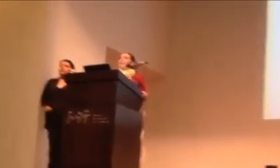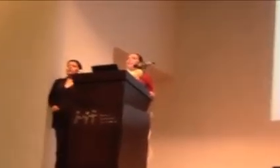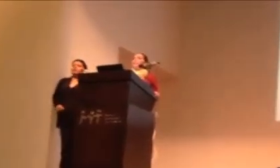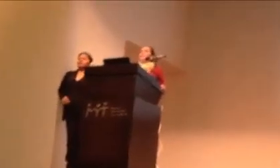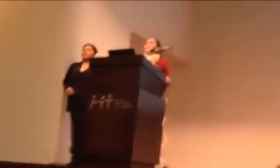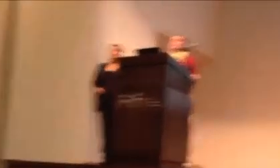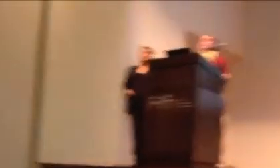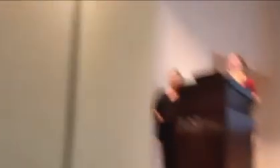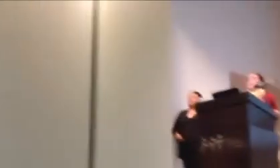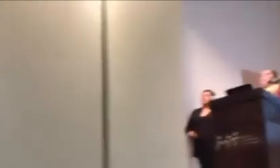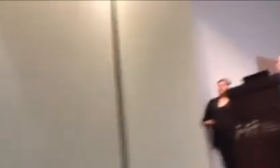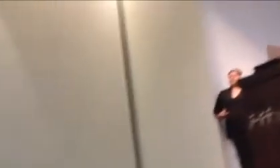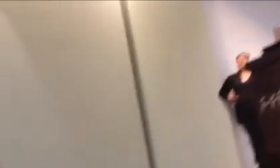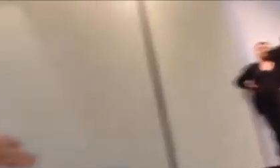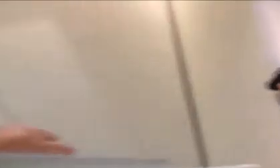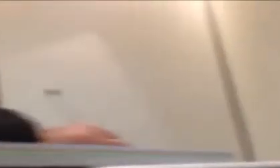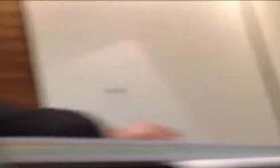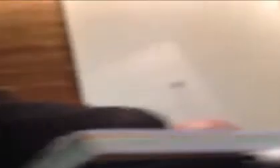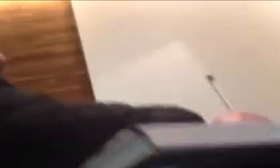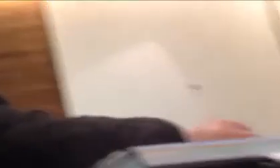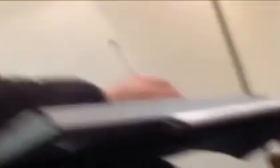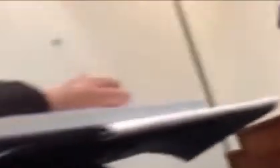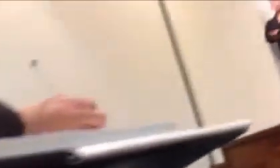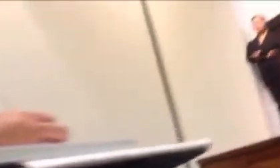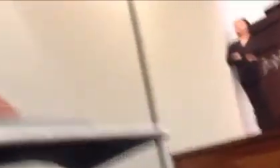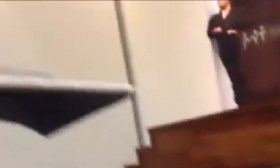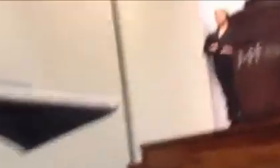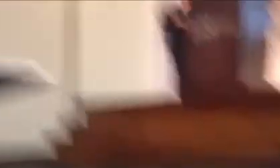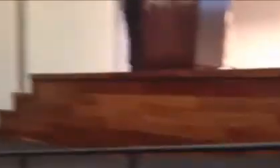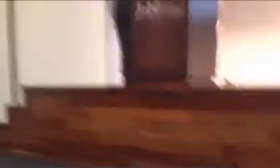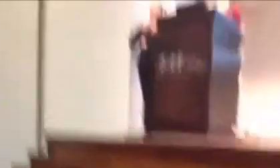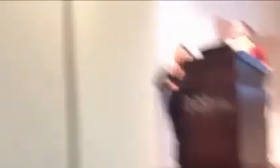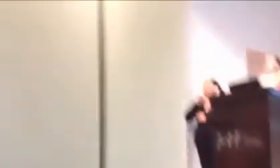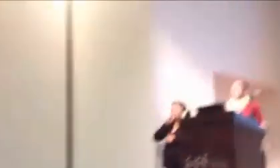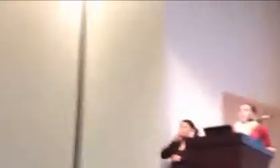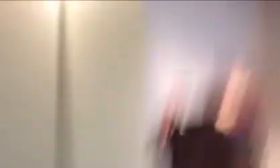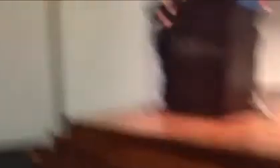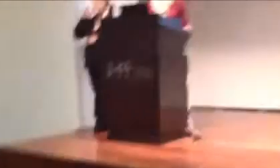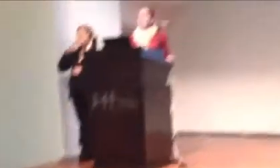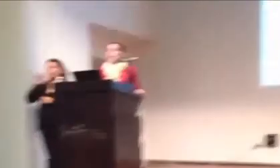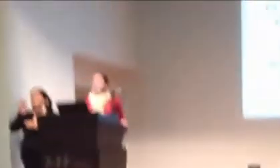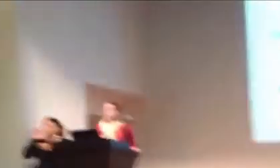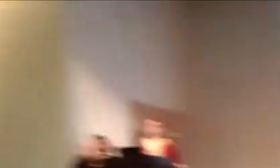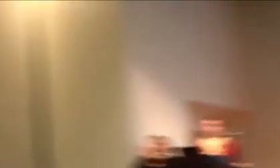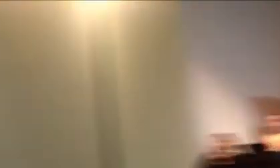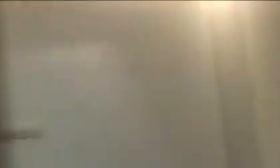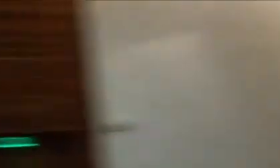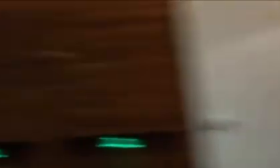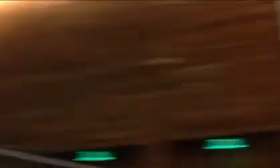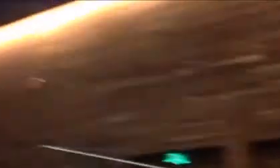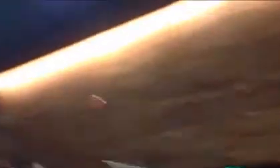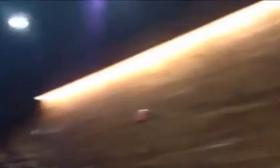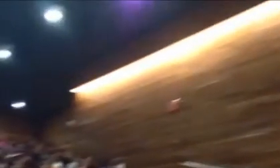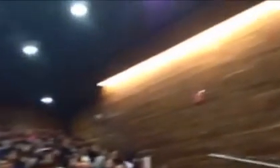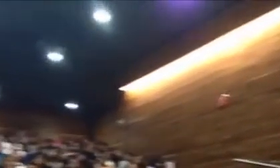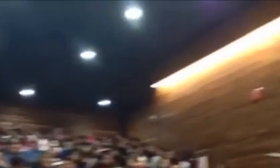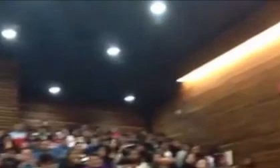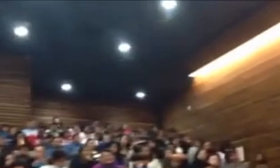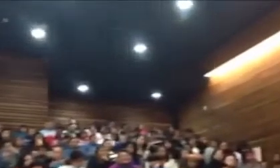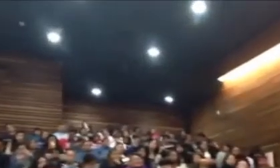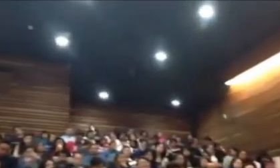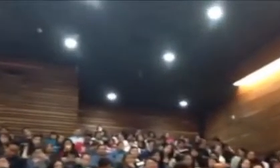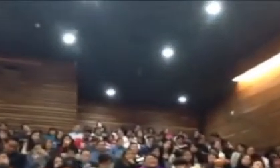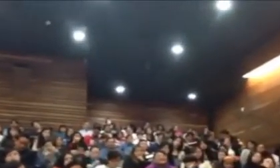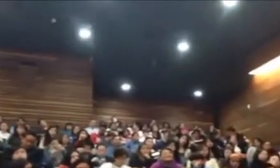Sí. En mi caso hay un niño que está diagnosticado, está medicado, pero con él no me pasa que tenga